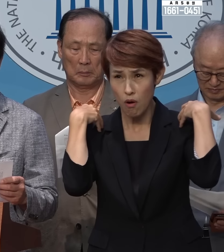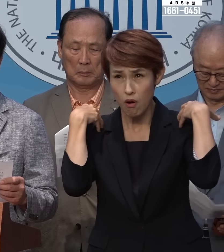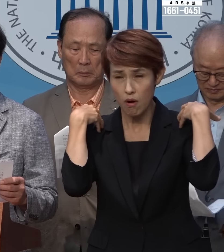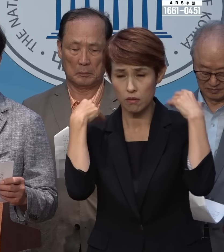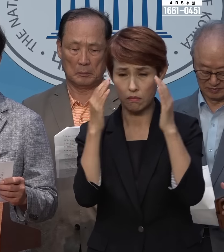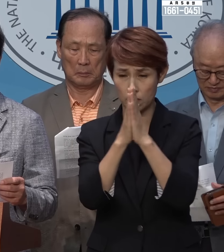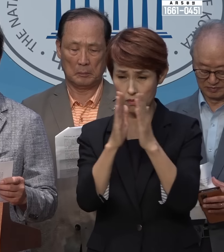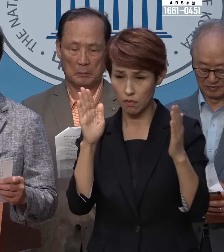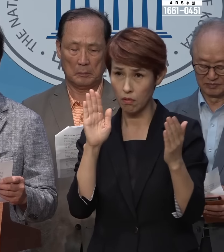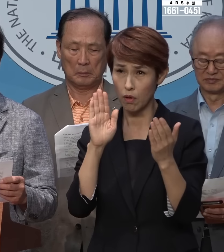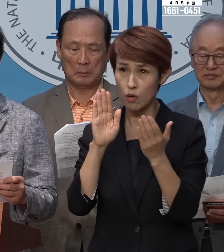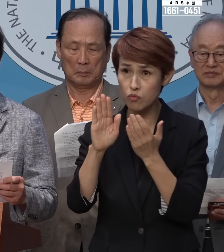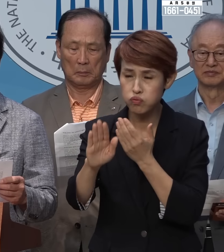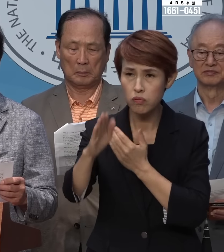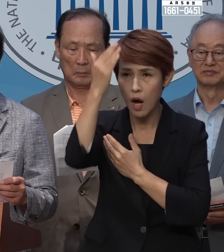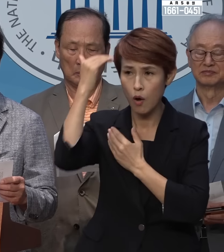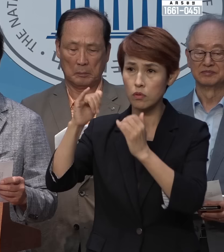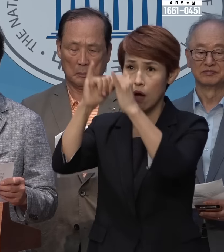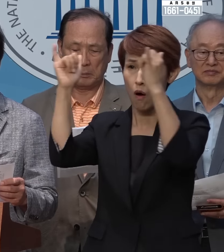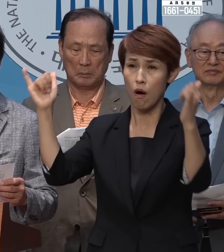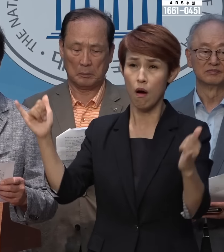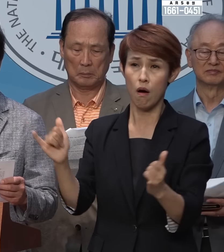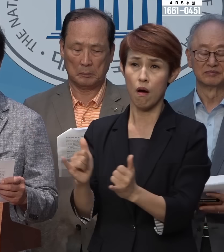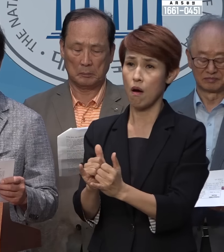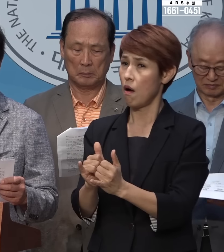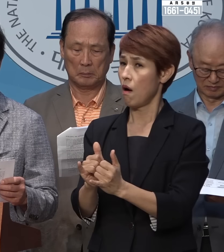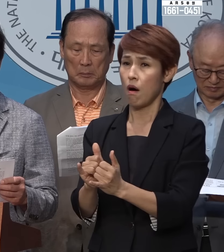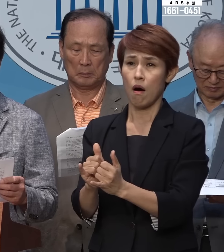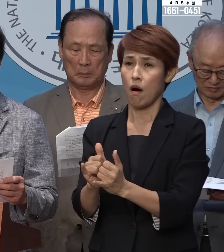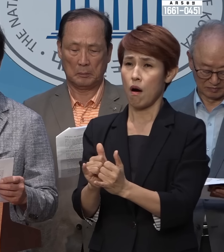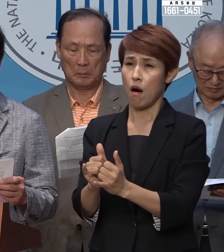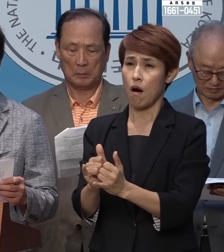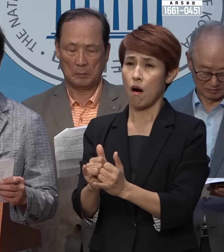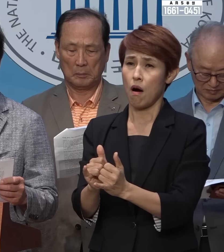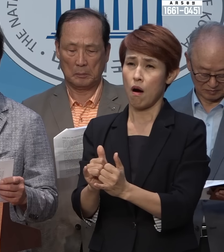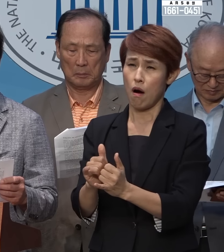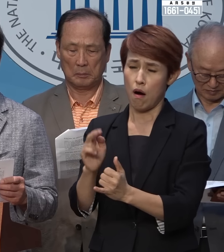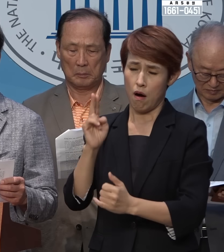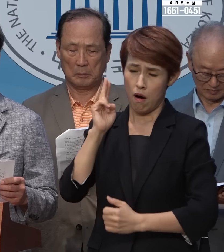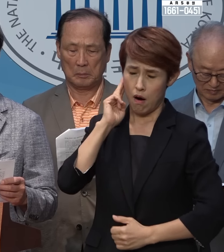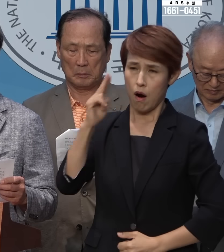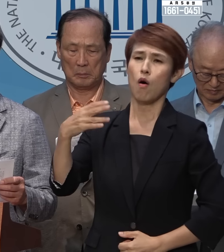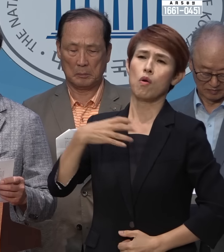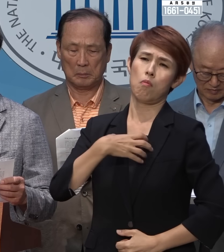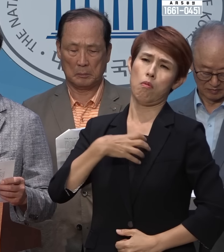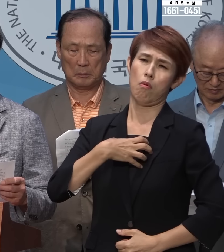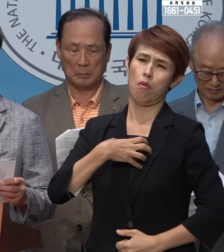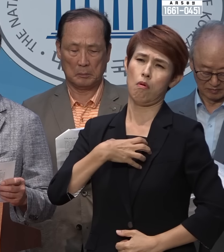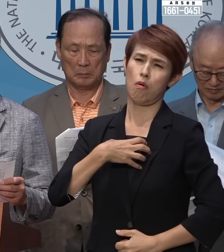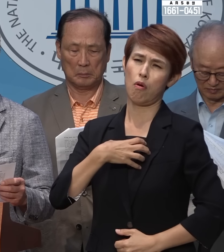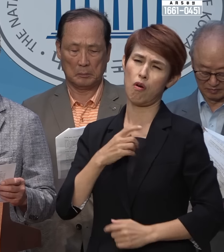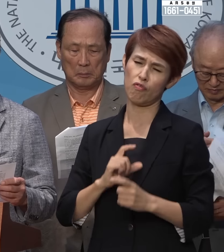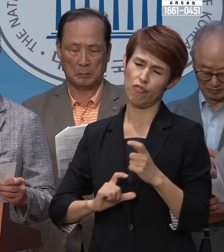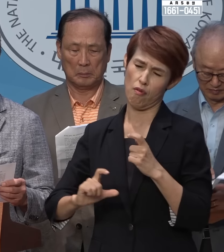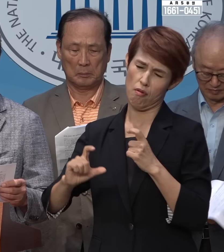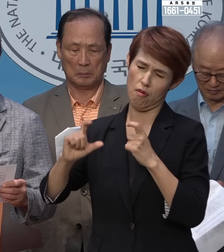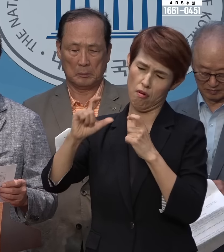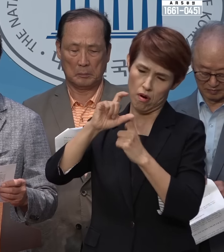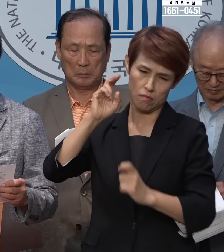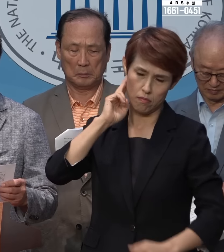이후 한국 사회가 직면하고 있는 비상한 위기 상황은 날로 악화되고 있습니다.